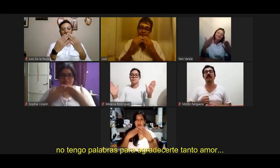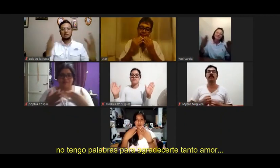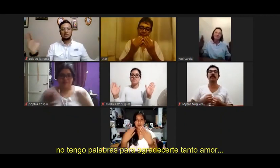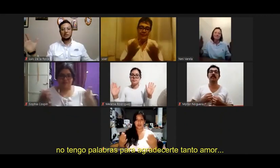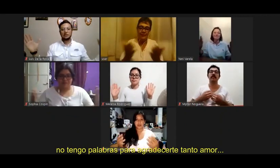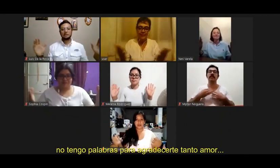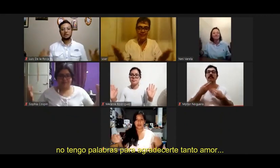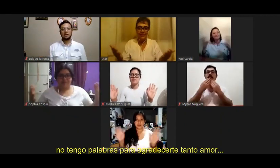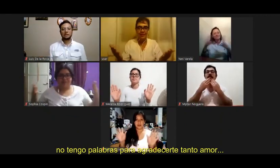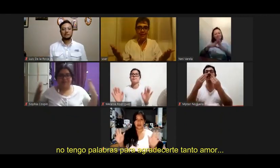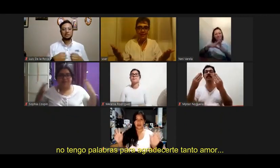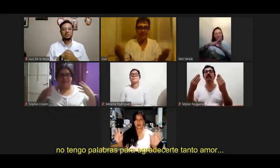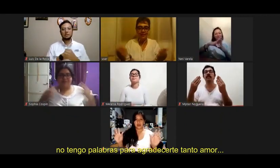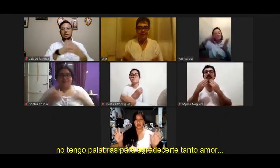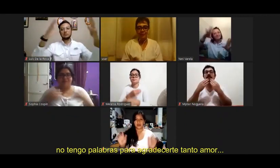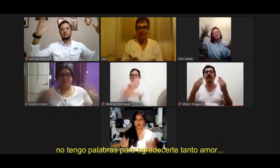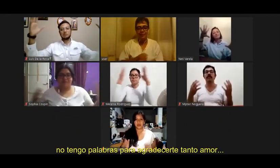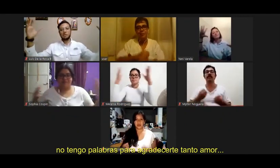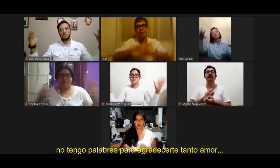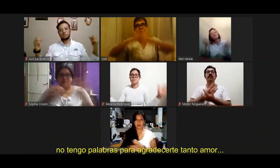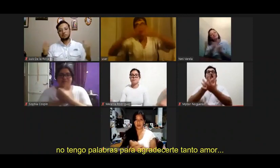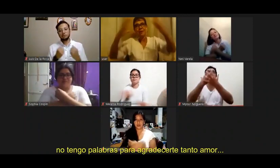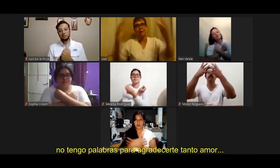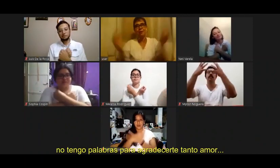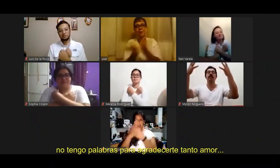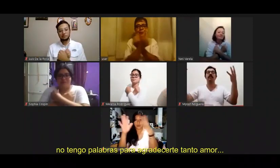agradecerte tanto amor.